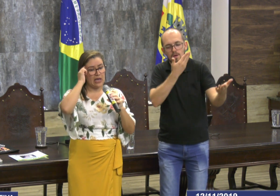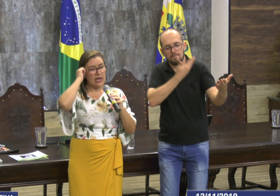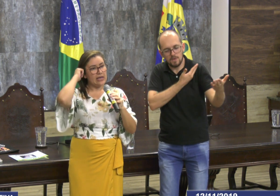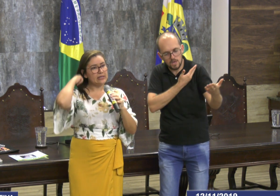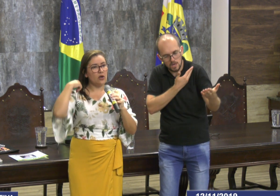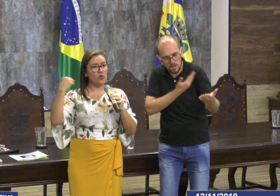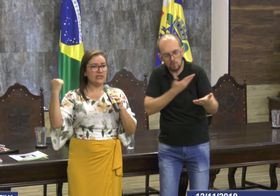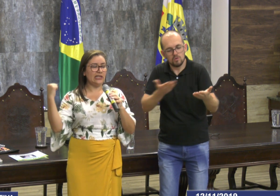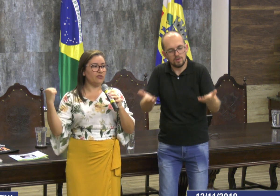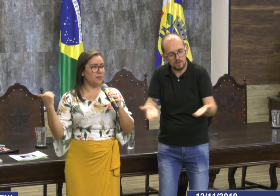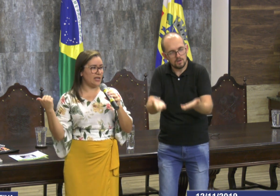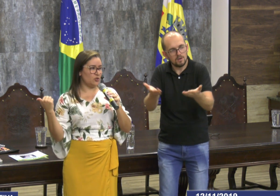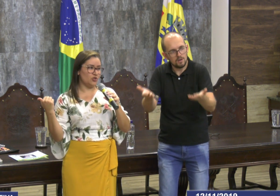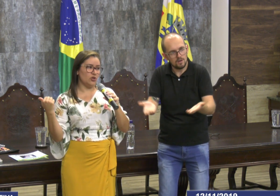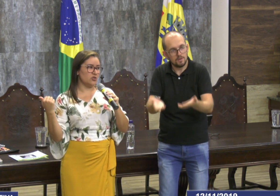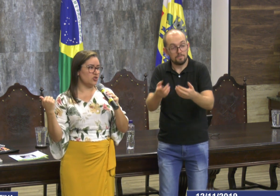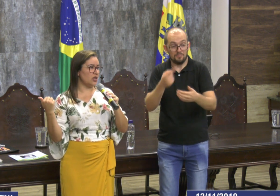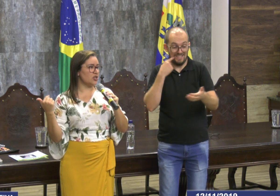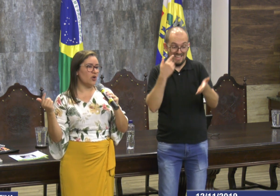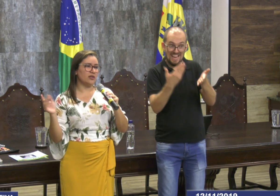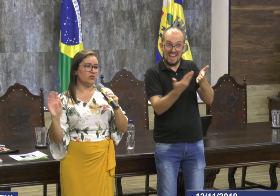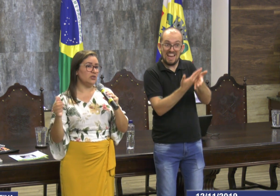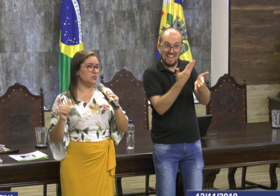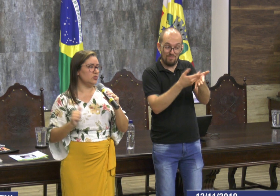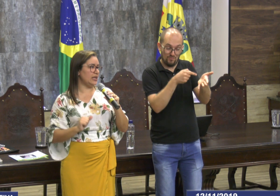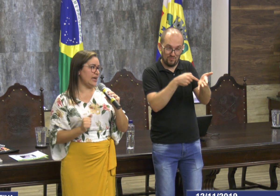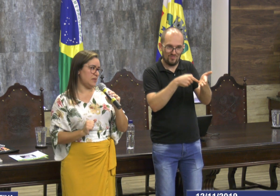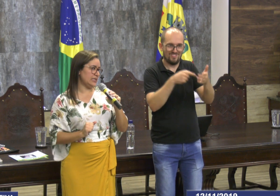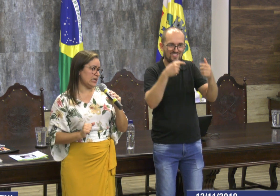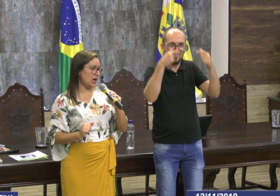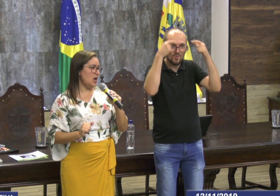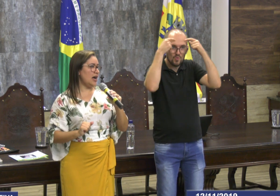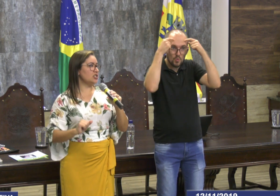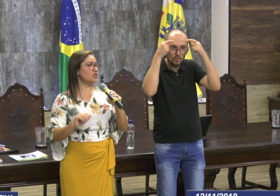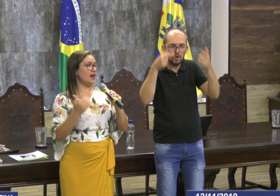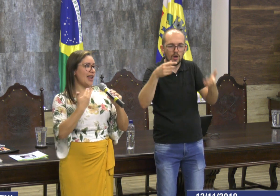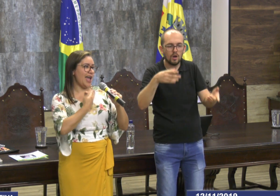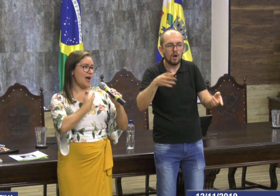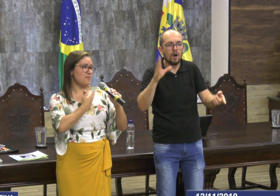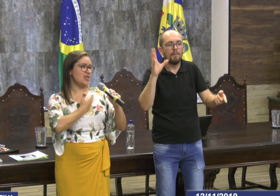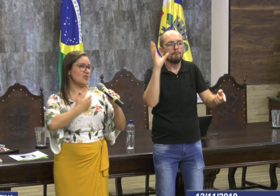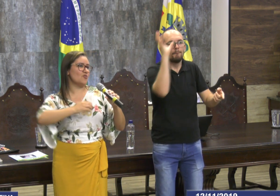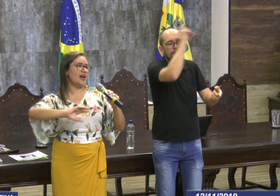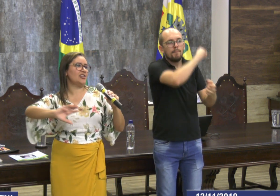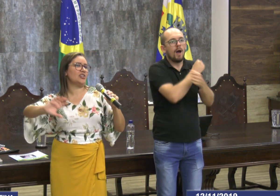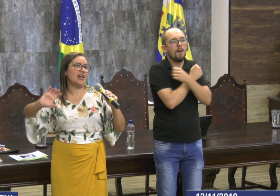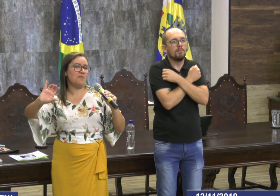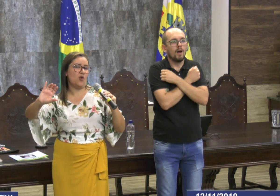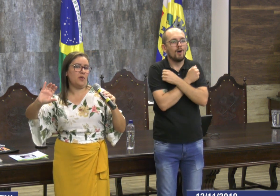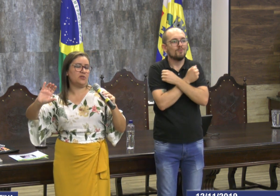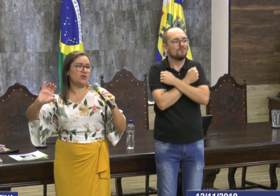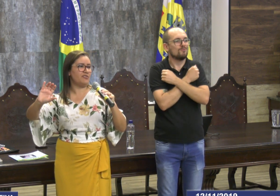também. Então, com esse livro Abraço de Urso, gente, agora todo mundo ele quer abraçar. A gente fala, é amigo? Aí ele já dá a mão para a pessoa fazer